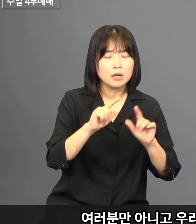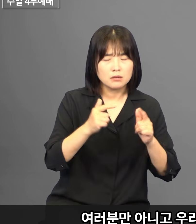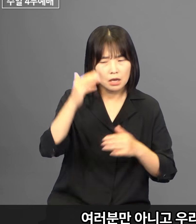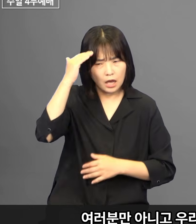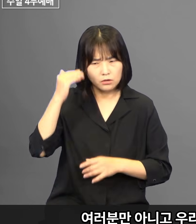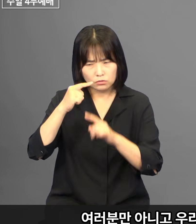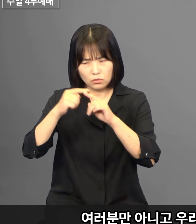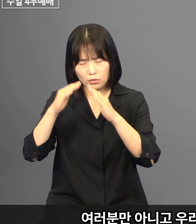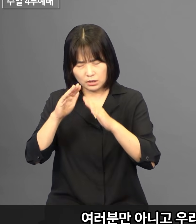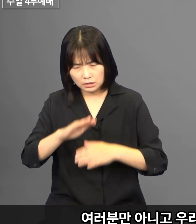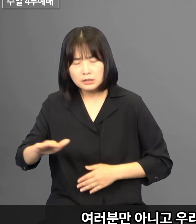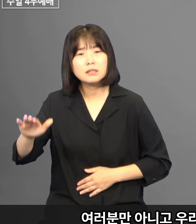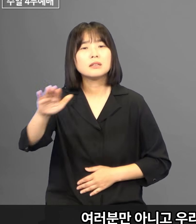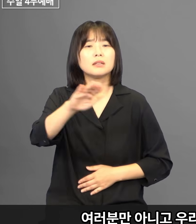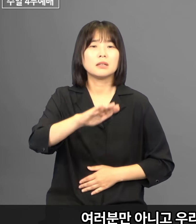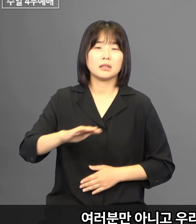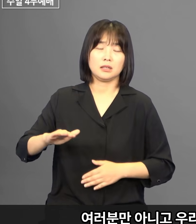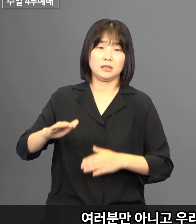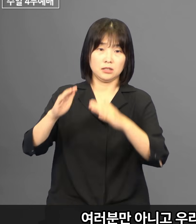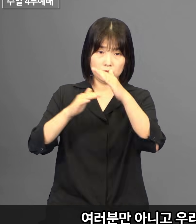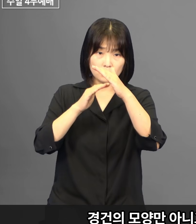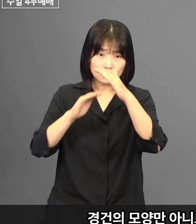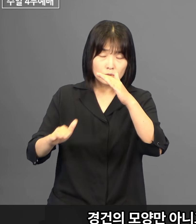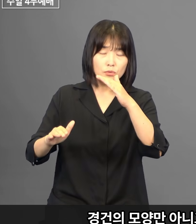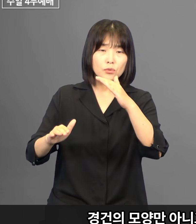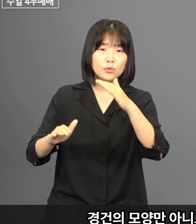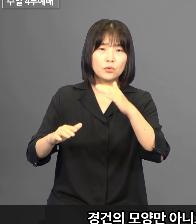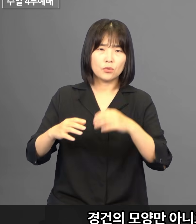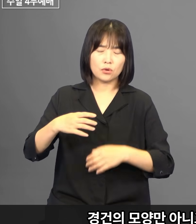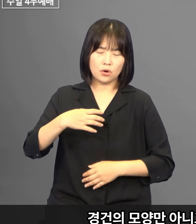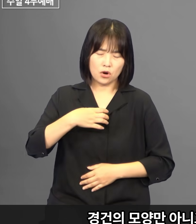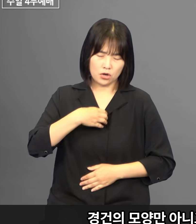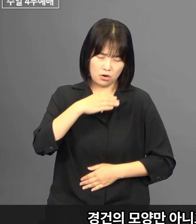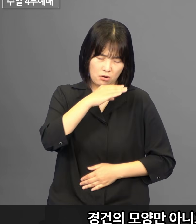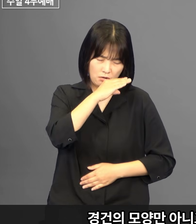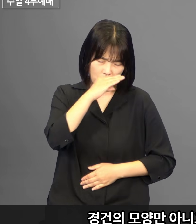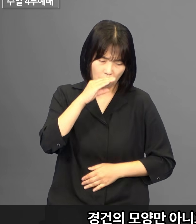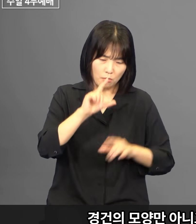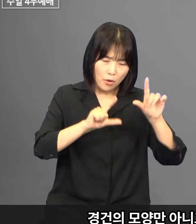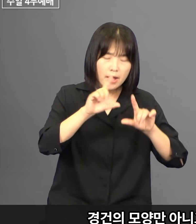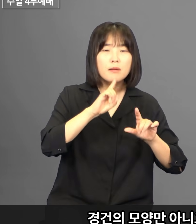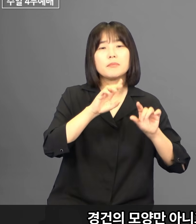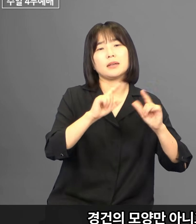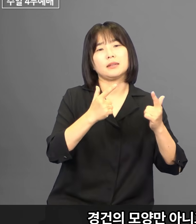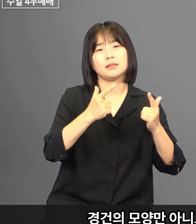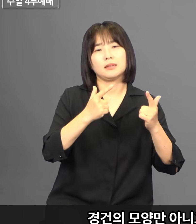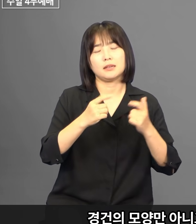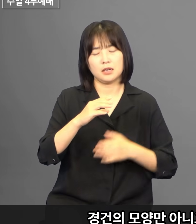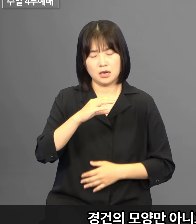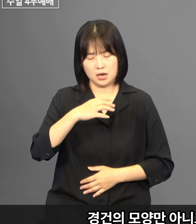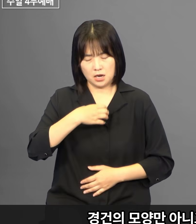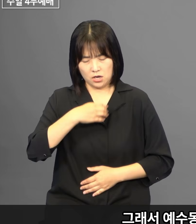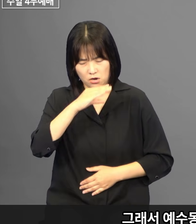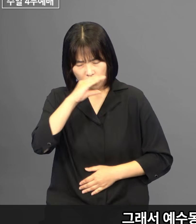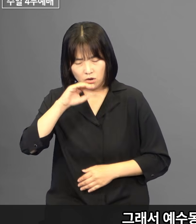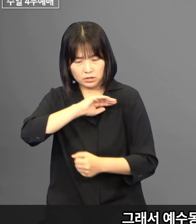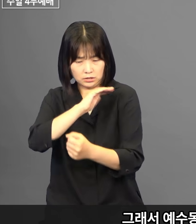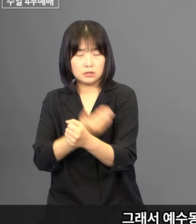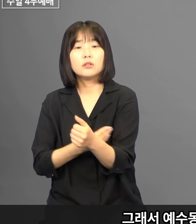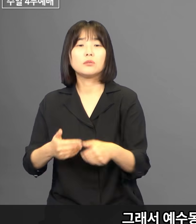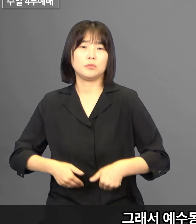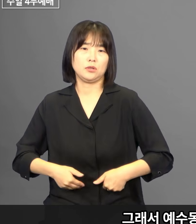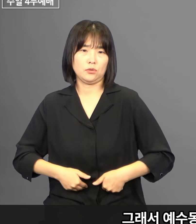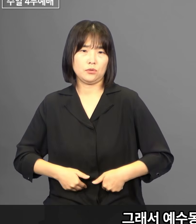한국교회 모든 성도들에게 경건의 모양만 아니고 경건의 능력이 필요합니다.